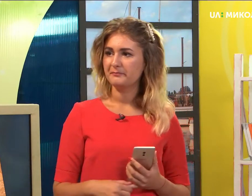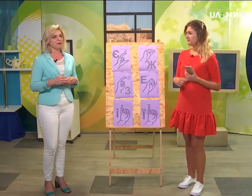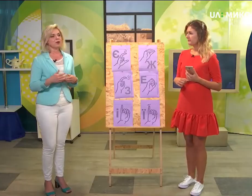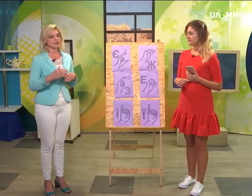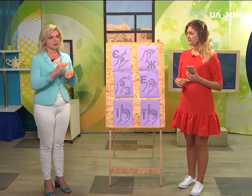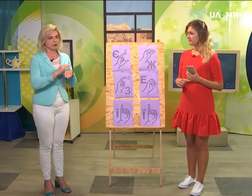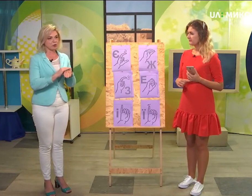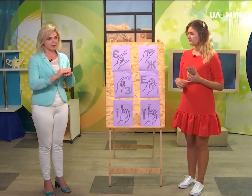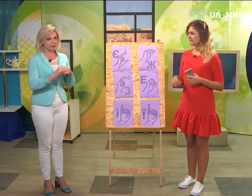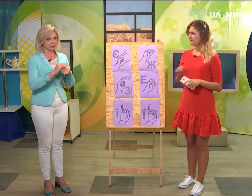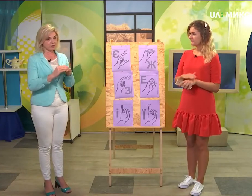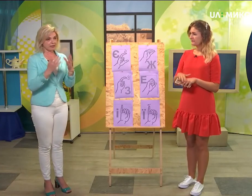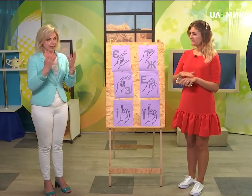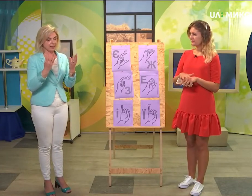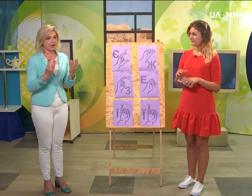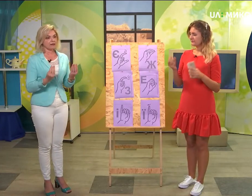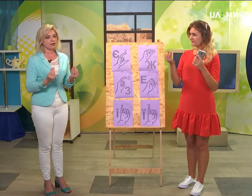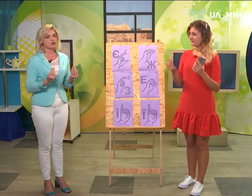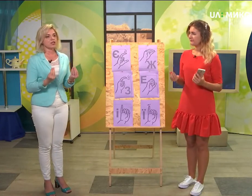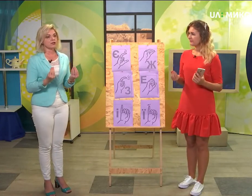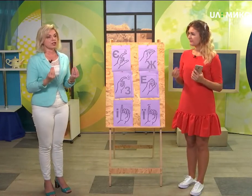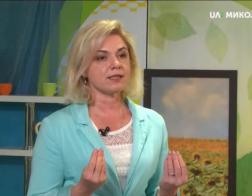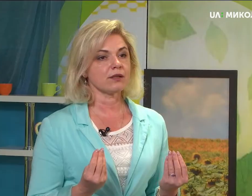Ми показували добрий день, а також є жест,